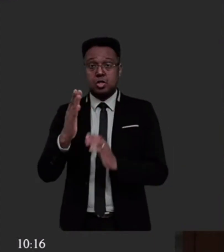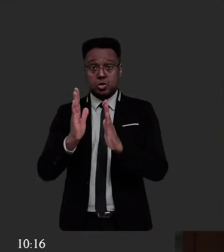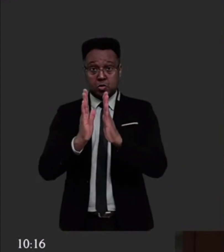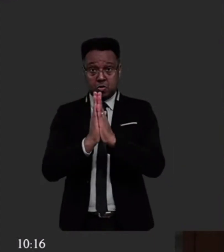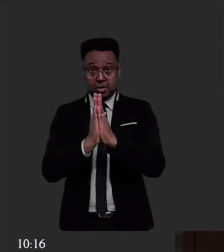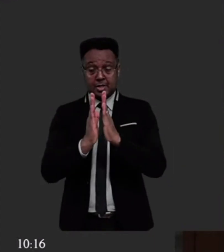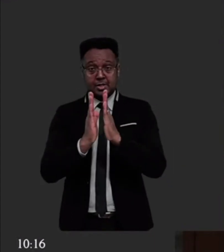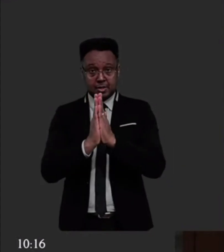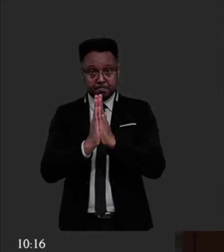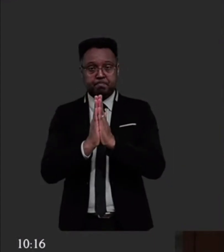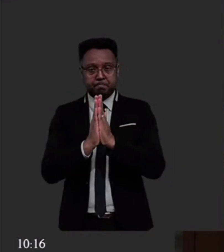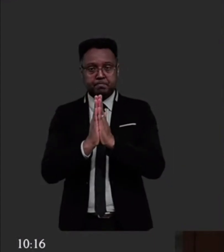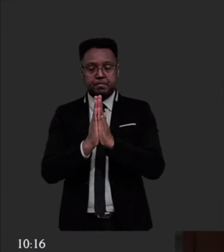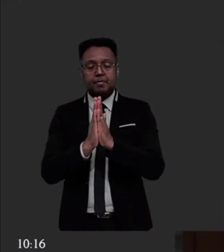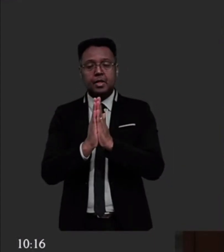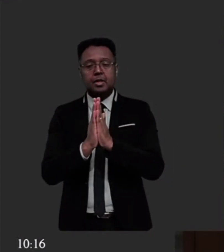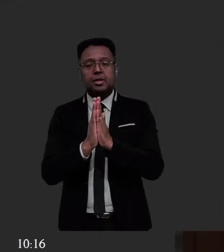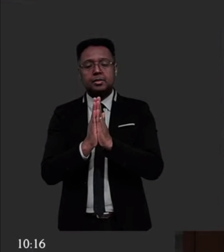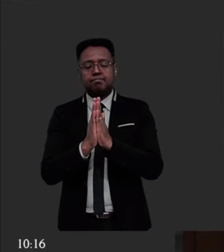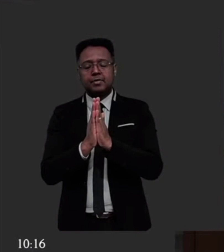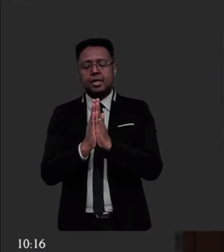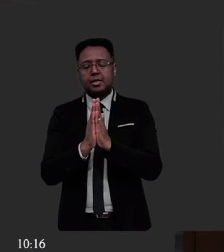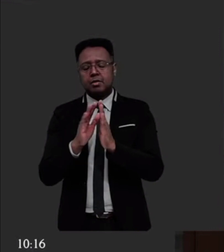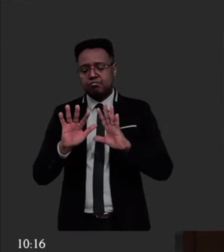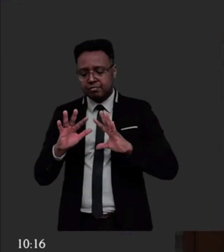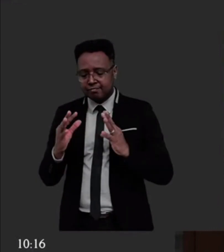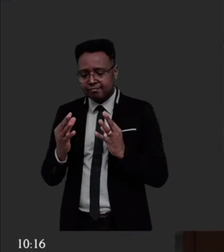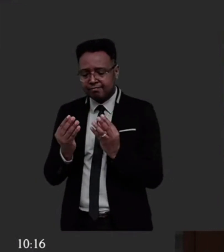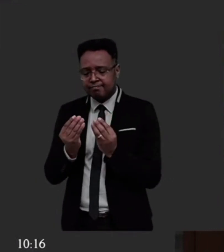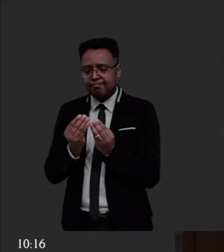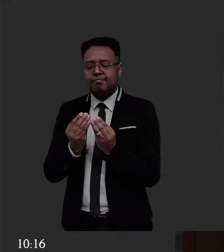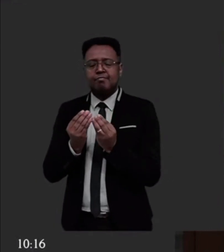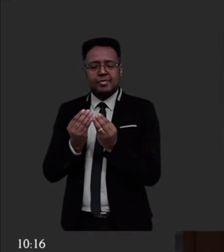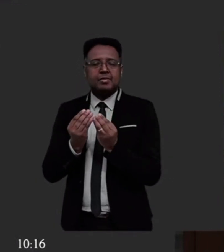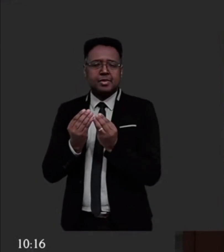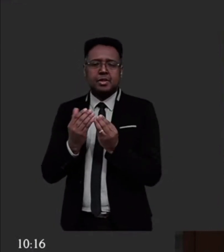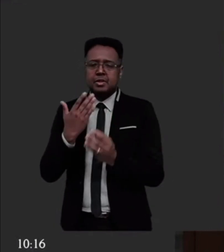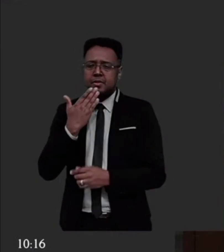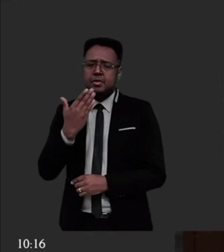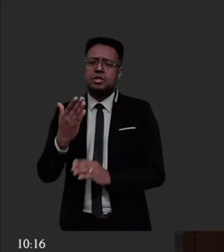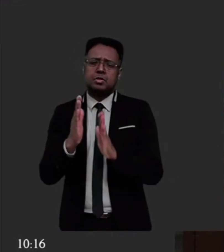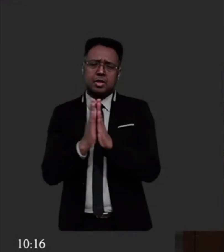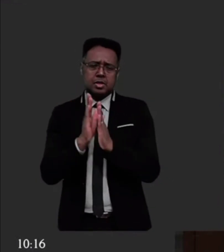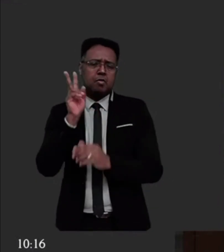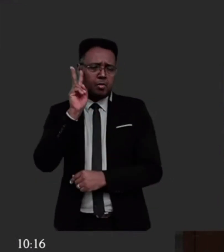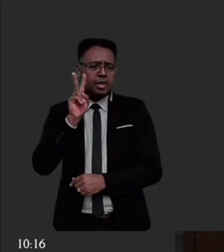a estes pedidos também incluir o pedido desta família em favor da irmã Noemi. Também